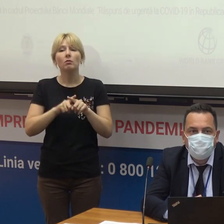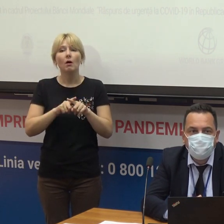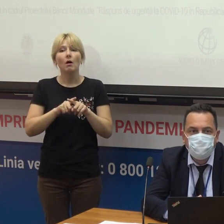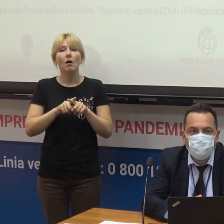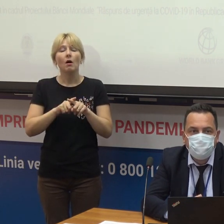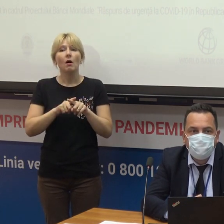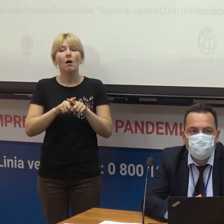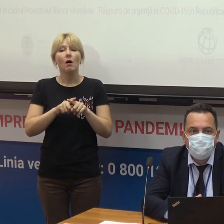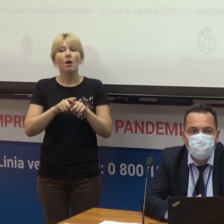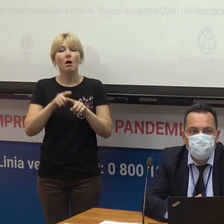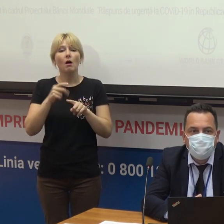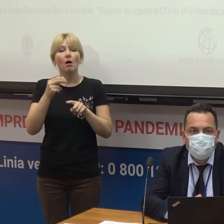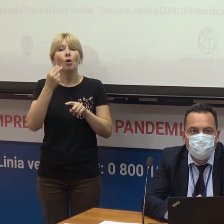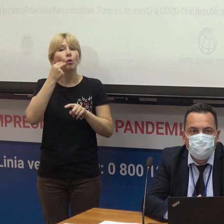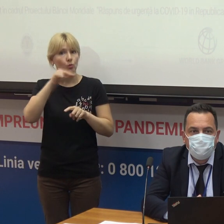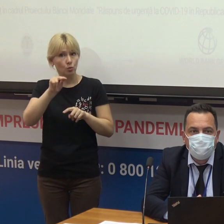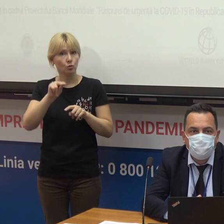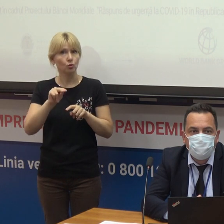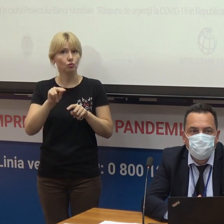în jurul valorii de